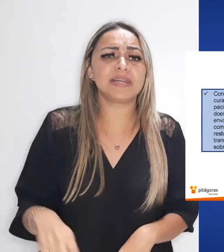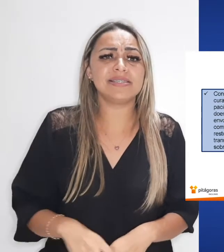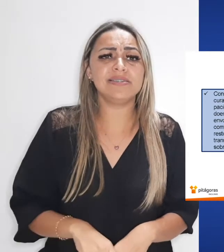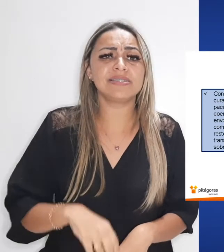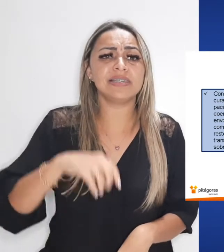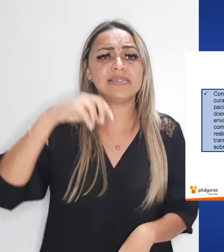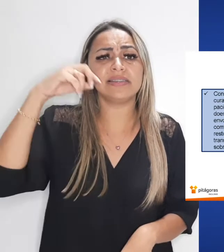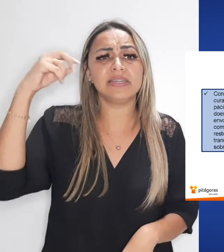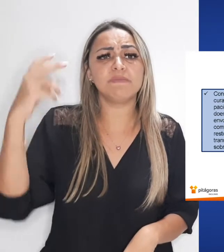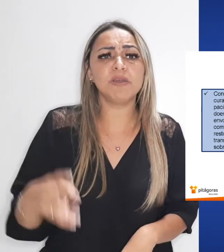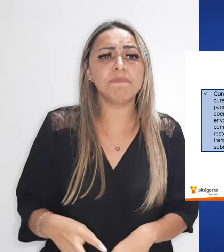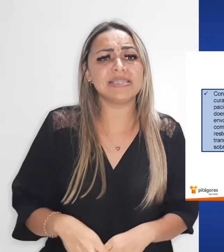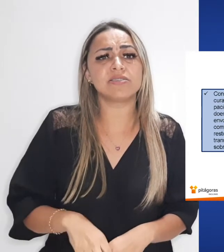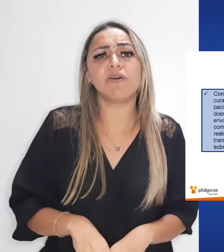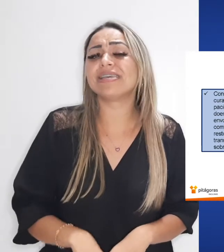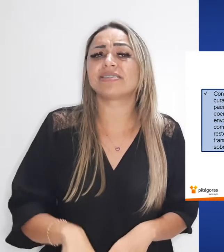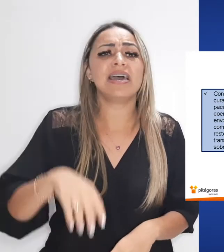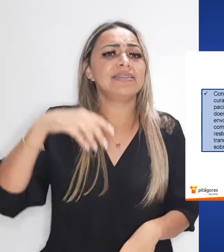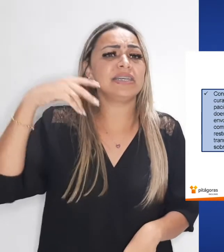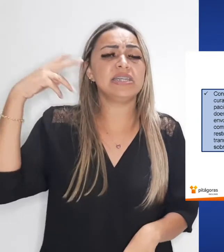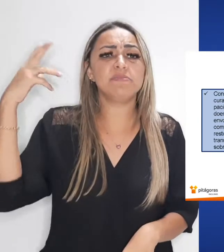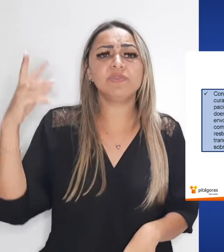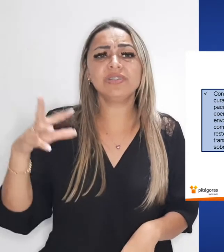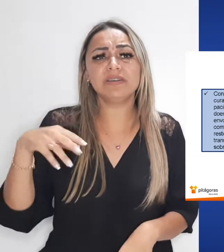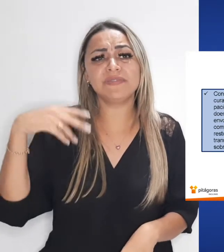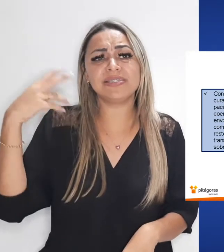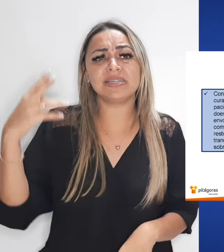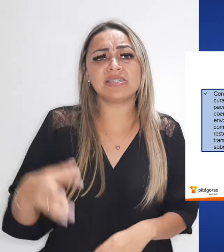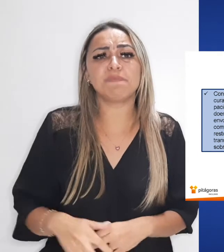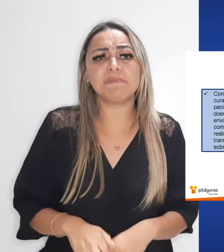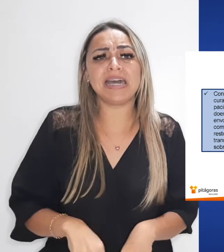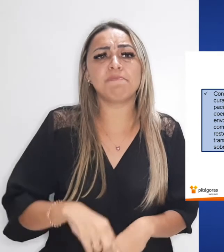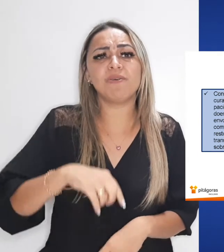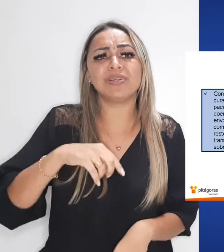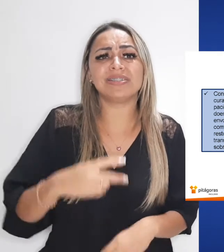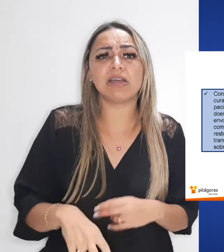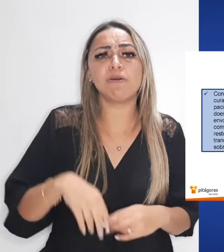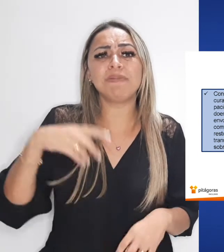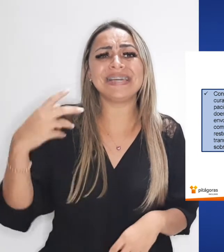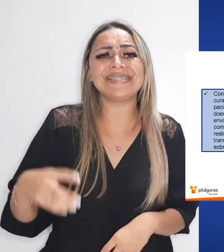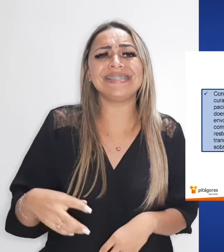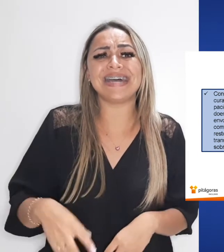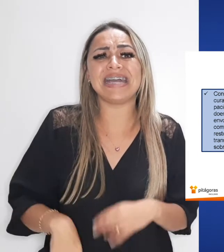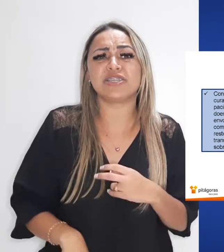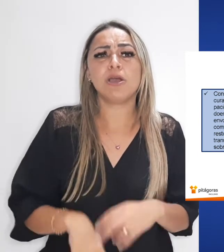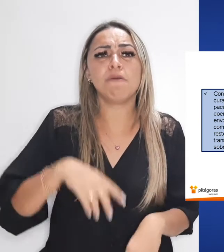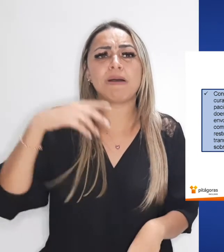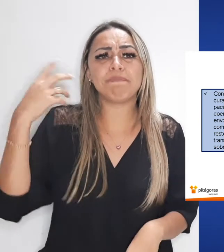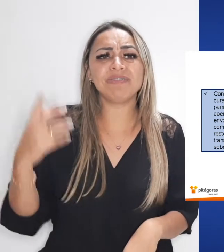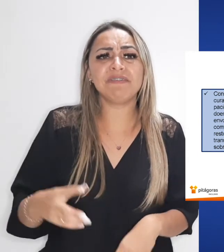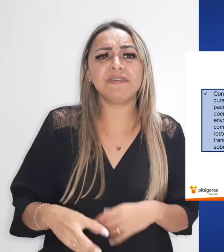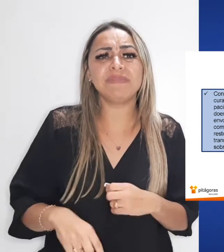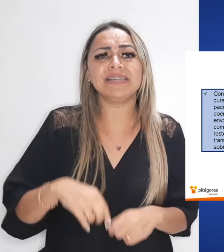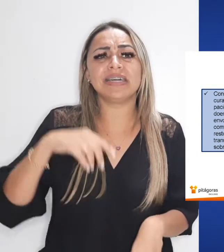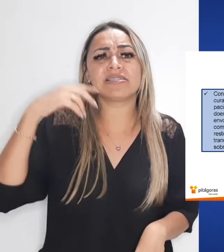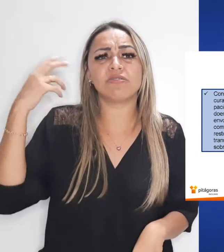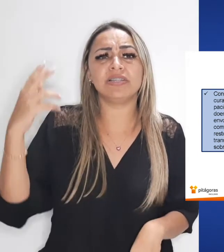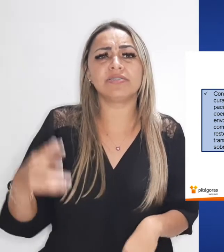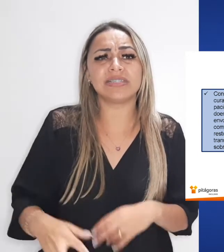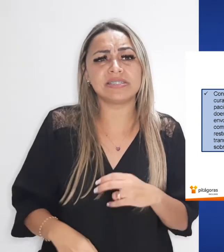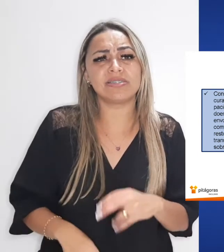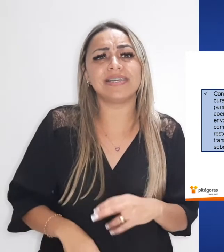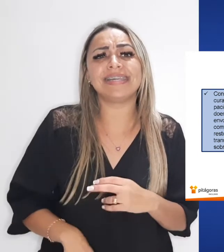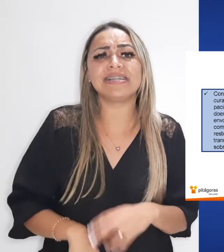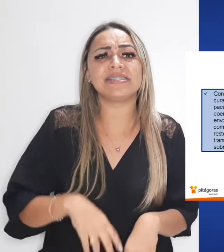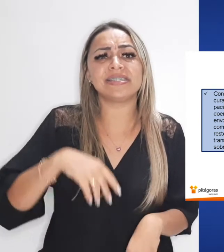que no Brasil 170 mil pessoas tenham imunodeficiências primárias por conta da complexidade. O papel da família, da escola